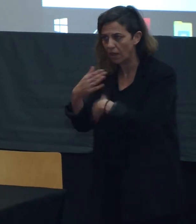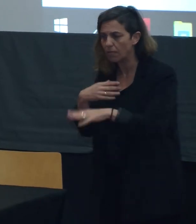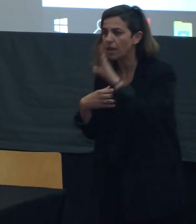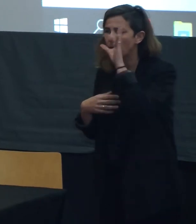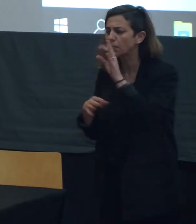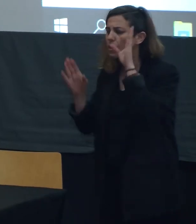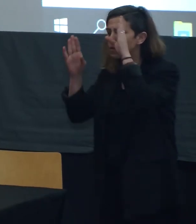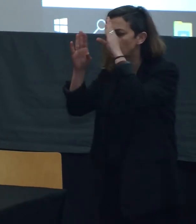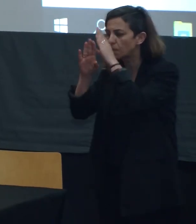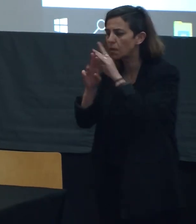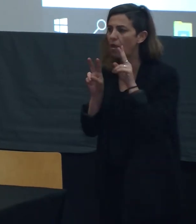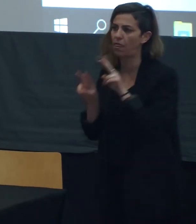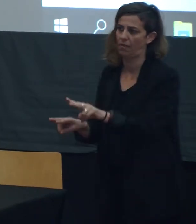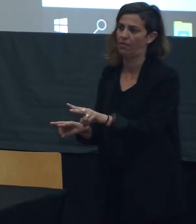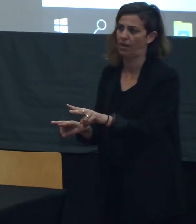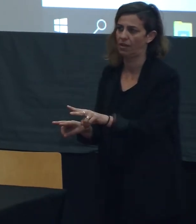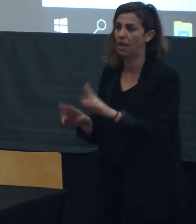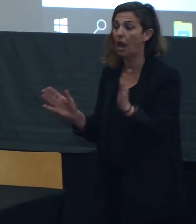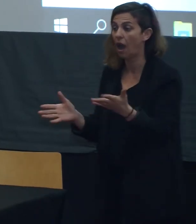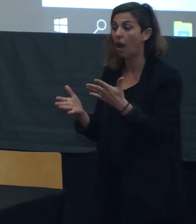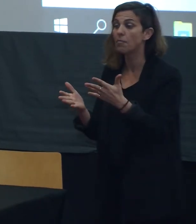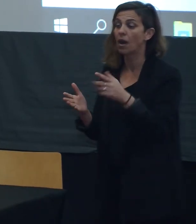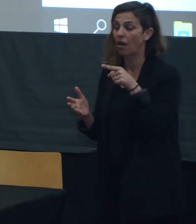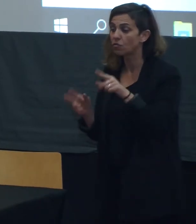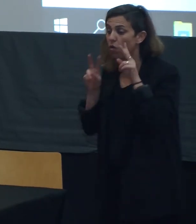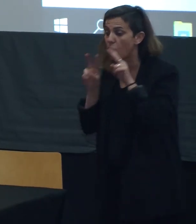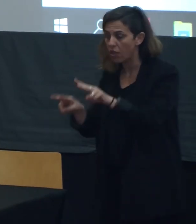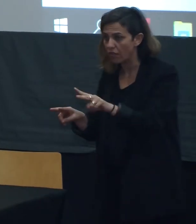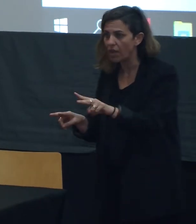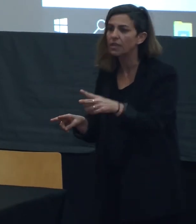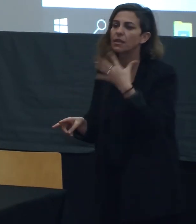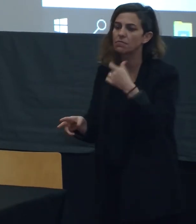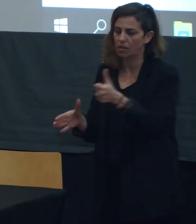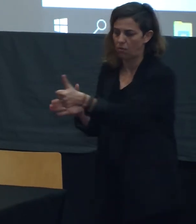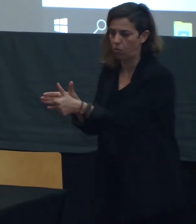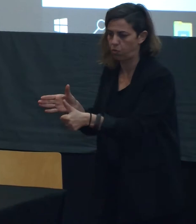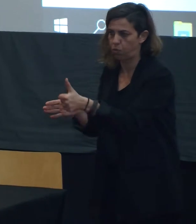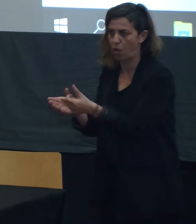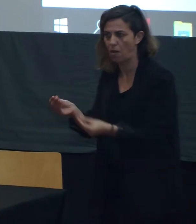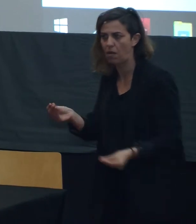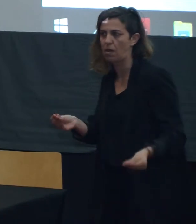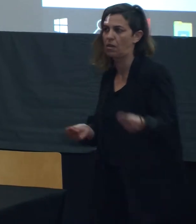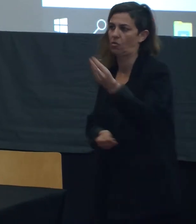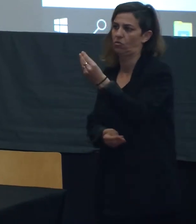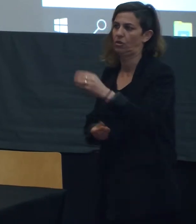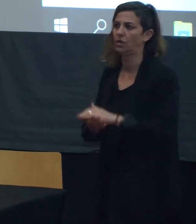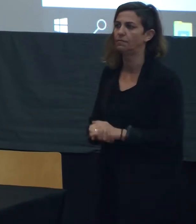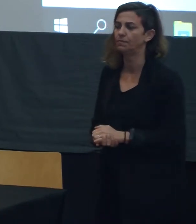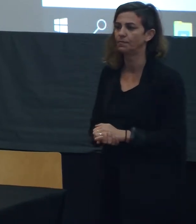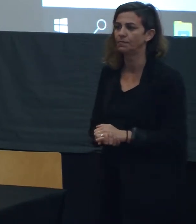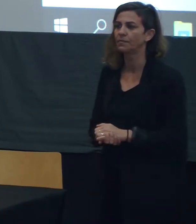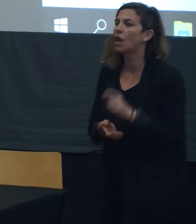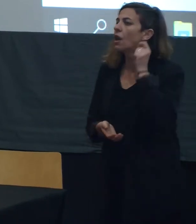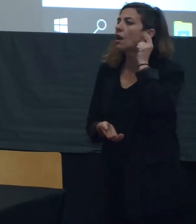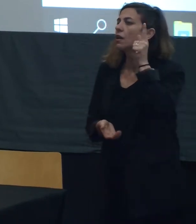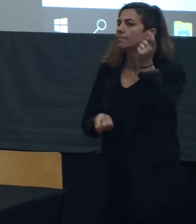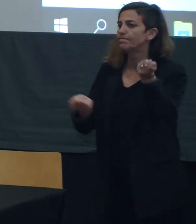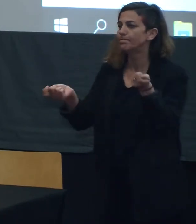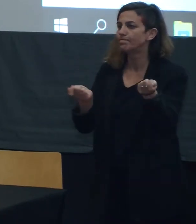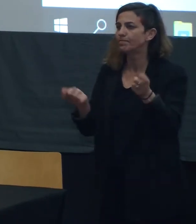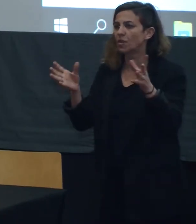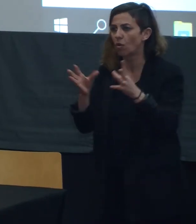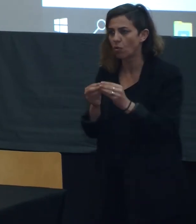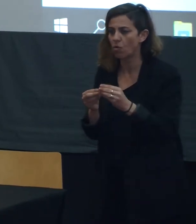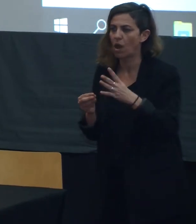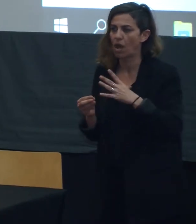αναπηρίες και ότι παραμένει αθέατο, δυστυχώς ευκολότερα περιθωριοποιείται. Η διοργάνωση μίας εκδήλωσης αφιερωμένης